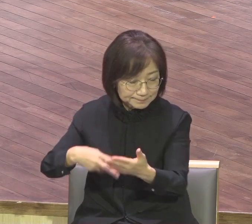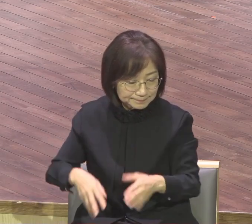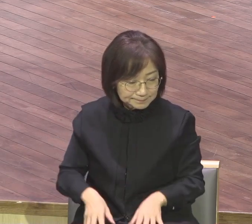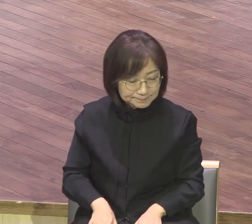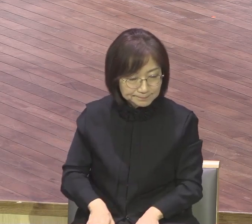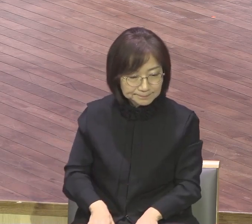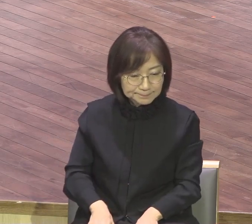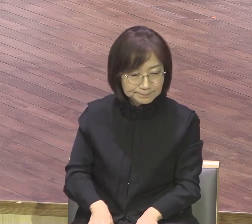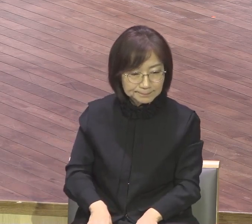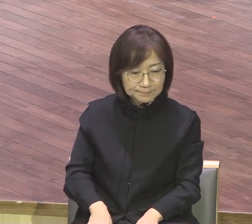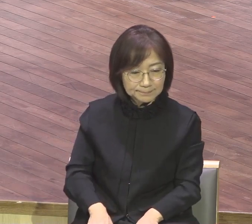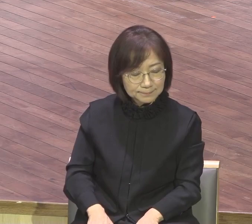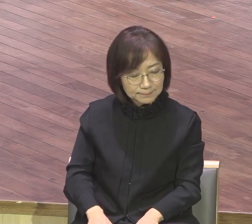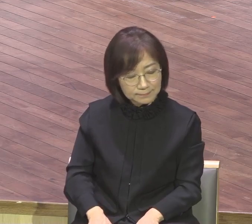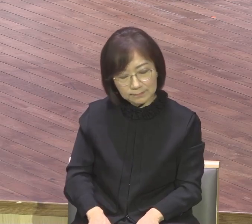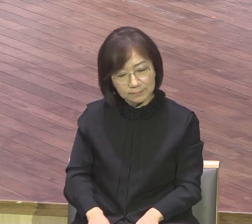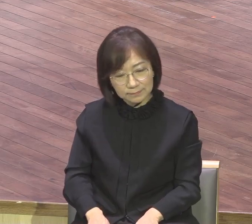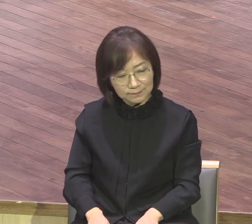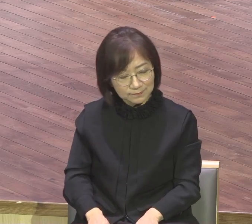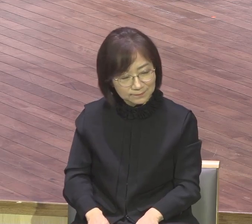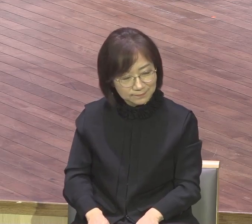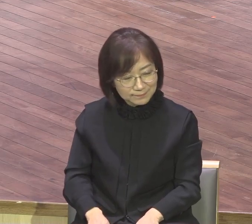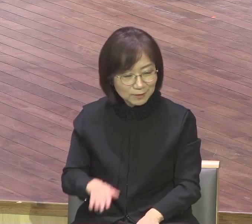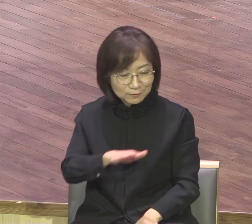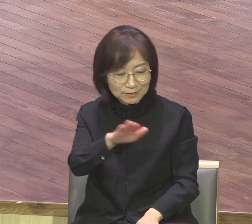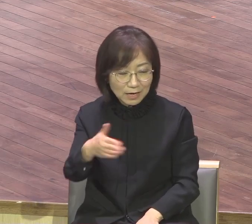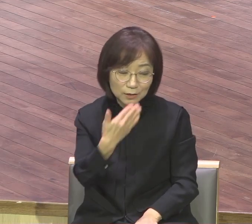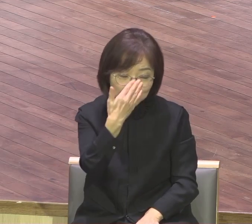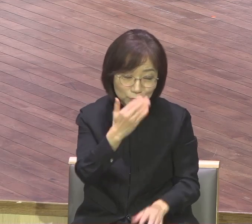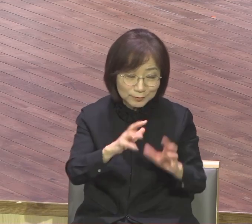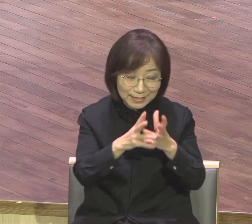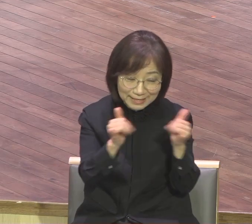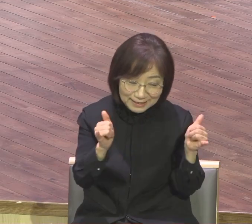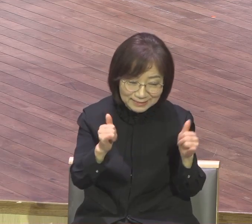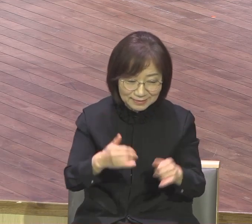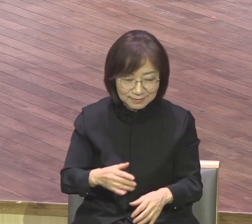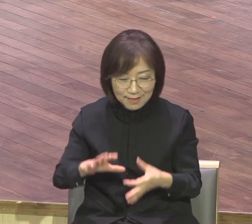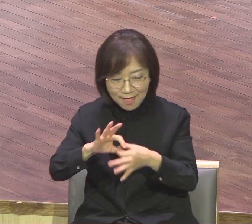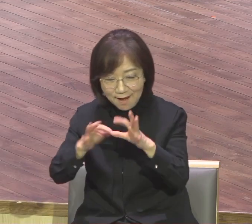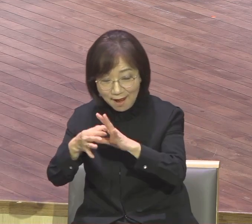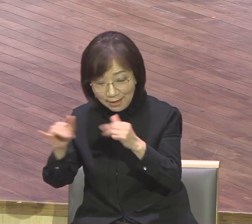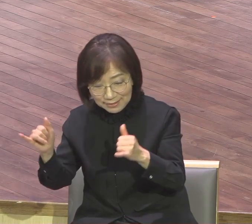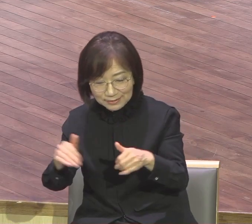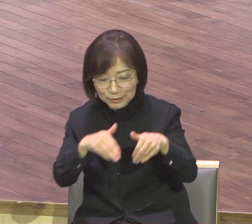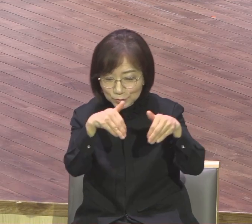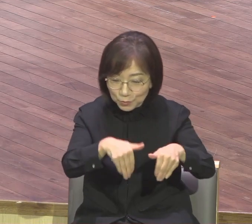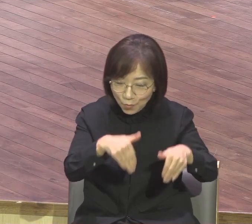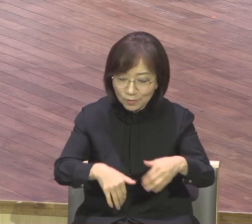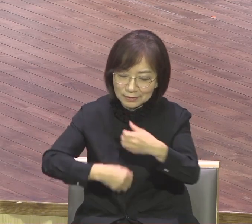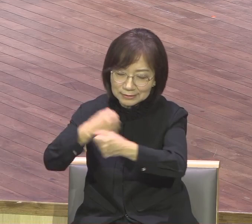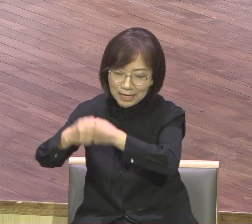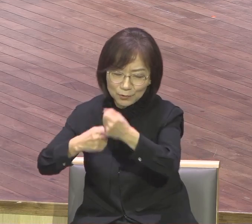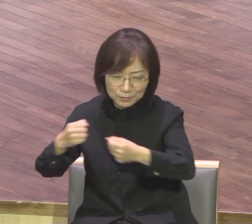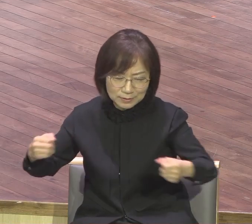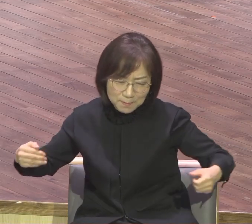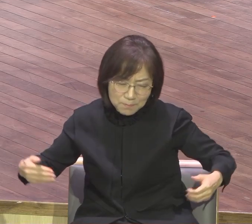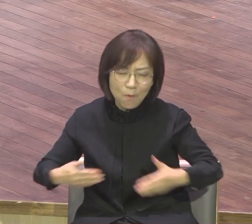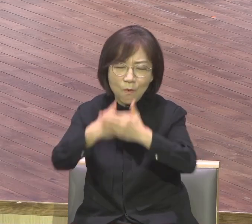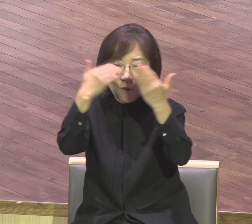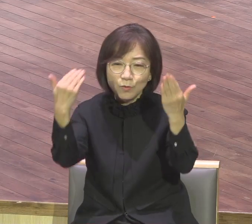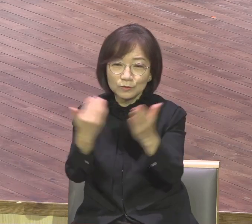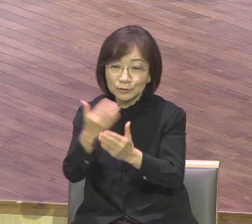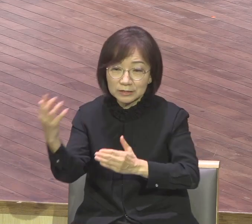En 1 Corintios 12, 13 está hablando así. 자, 우리가 유대인이나 헬라인이나 종이나 자유인이나 다 한